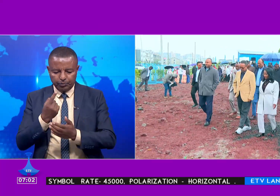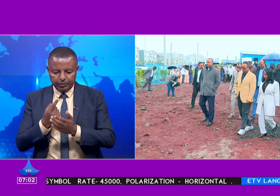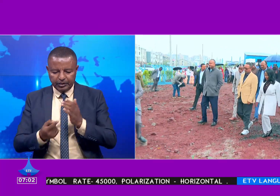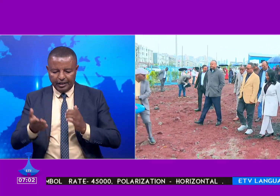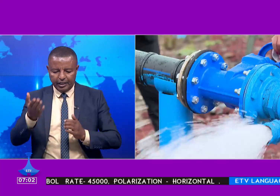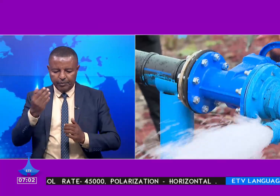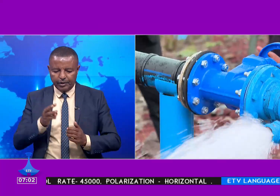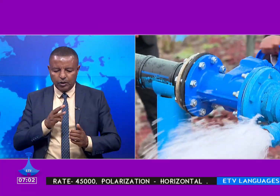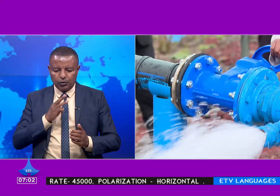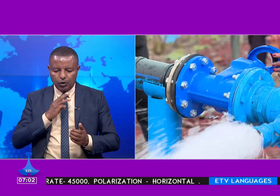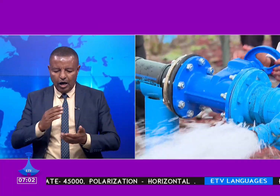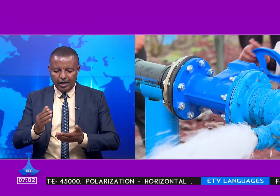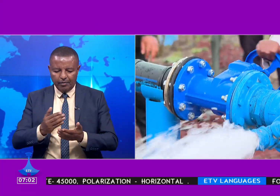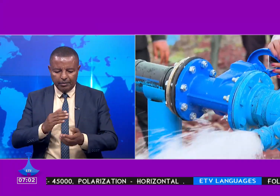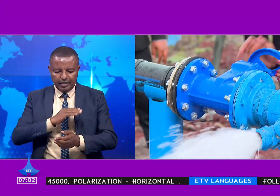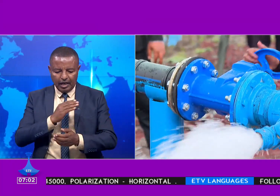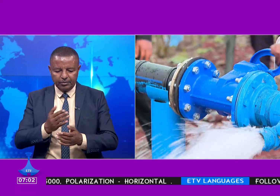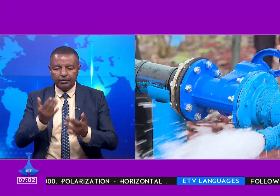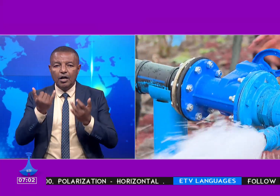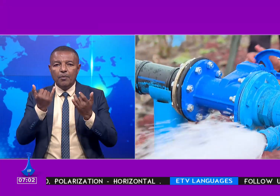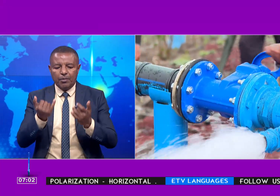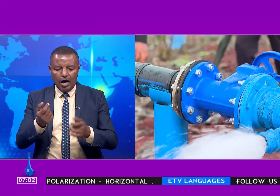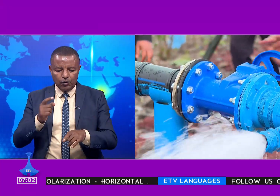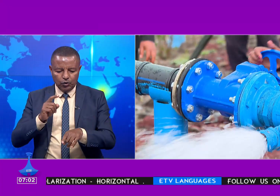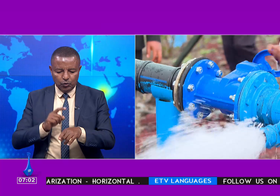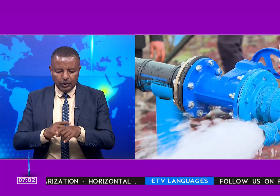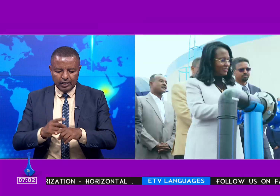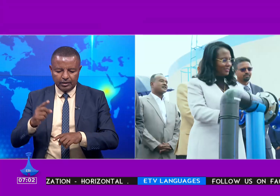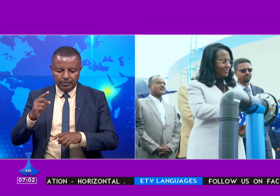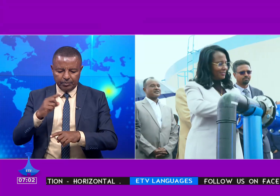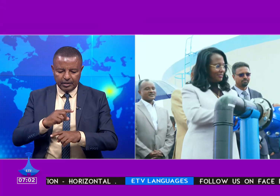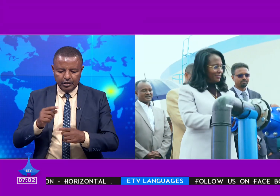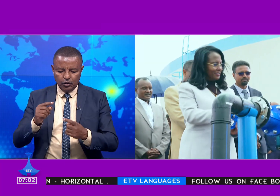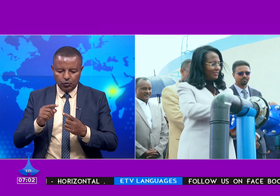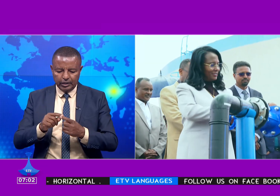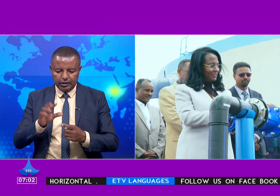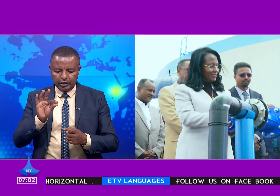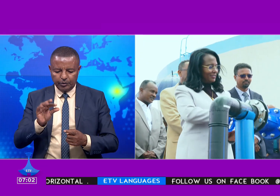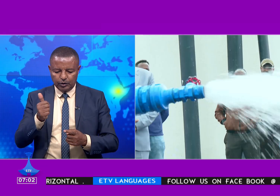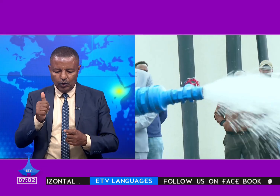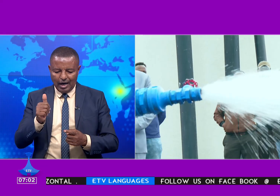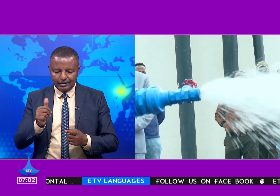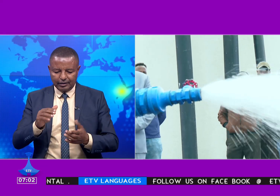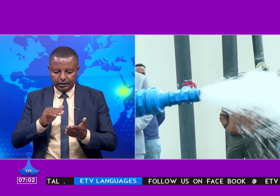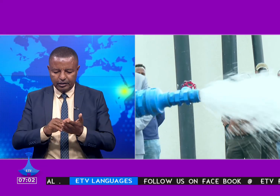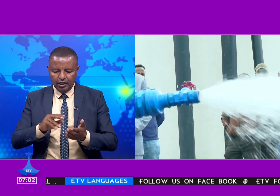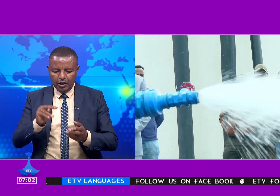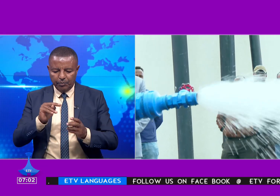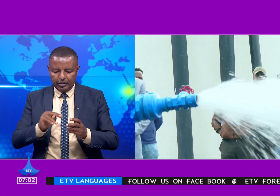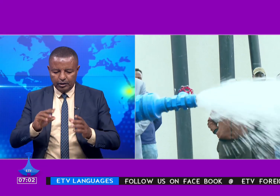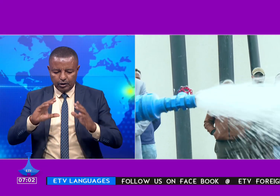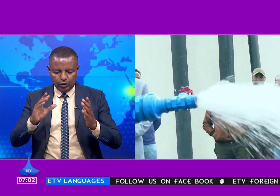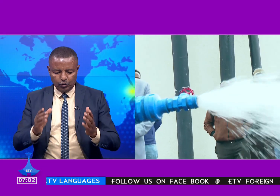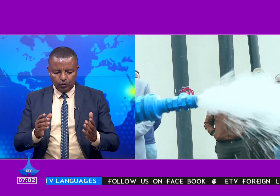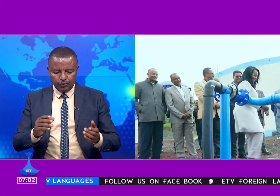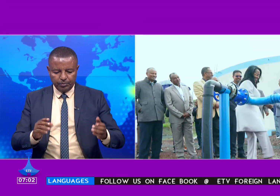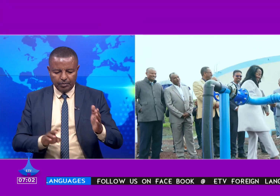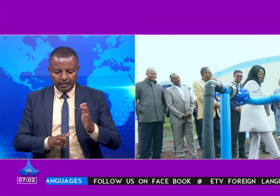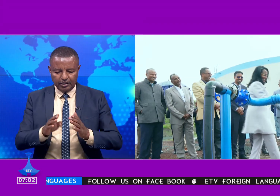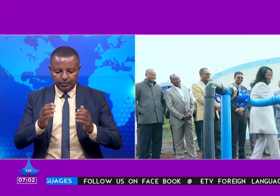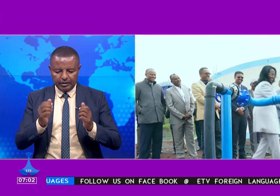ክዩብ ብቻ የነበረው የውሃ የማምረት አቅም በአሁኑ ወቅት በቀን ወደ 910 ሺህ ሜትር